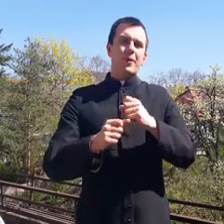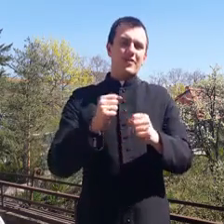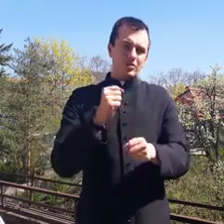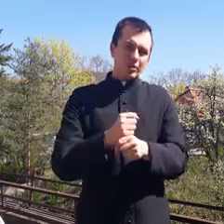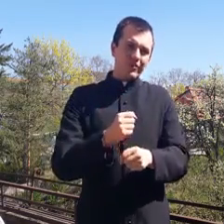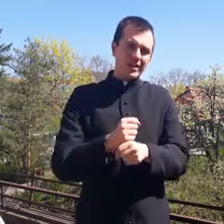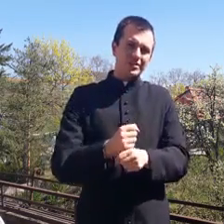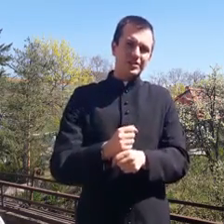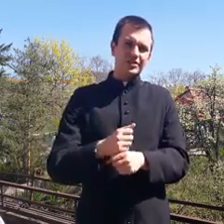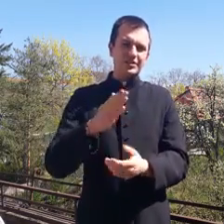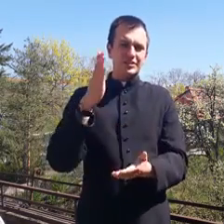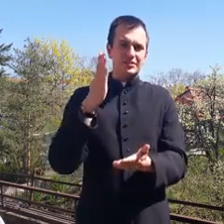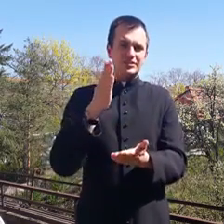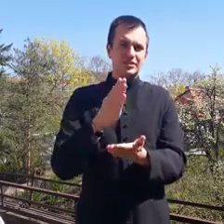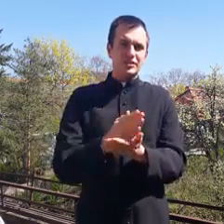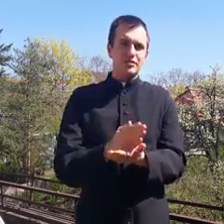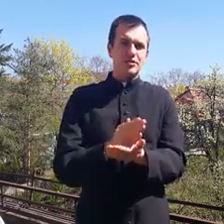pracować tylko